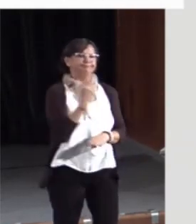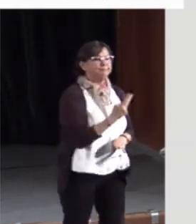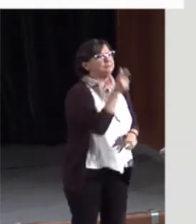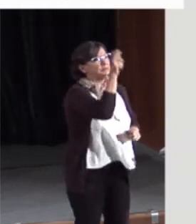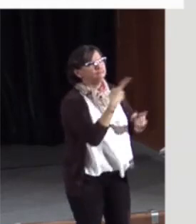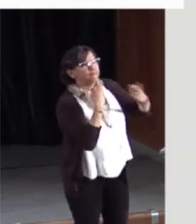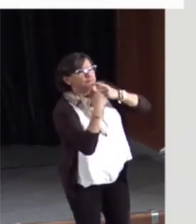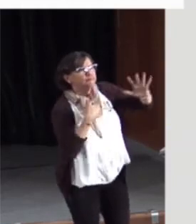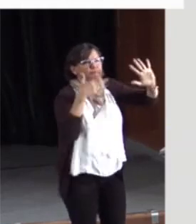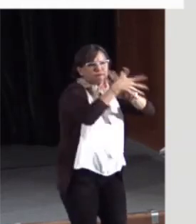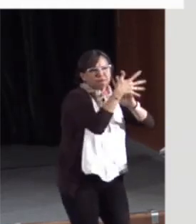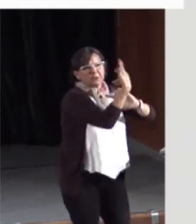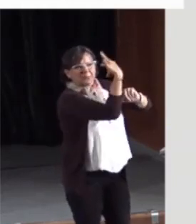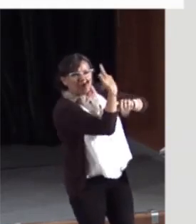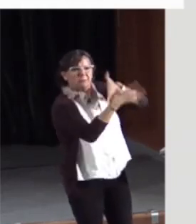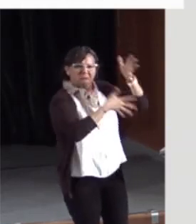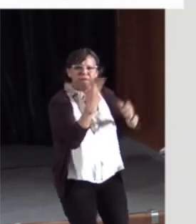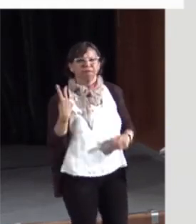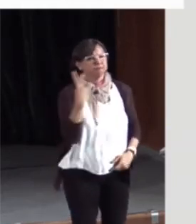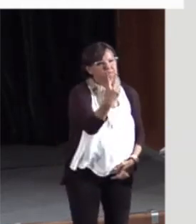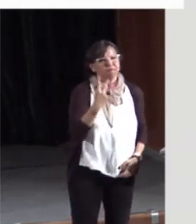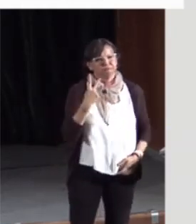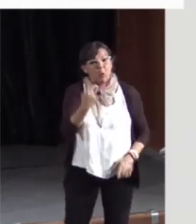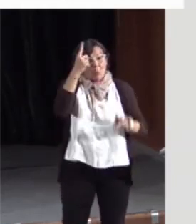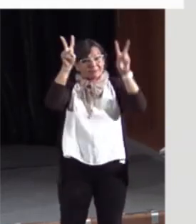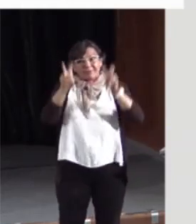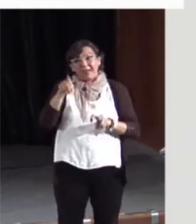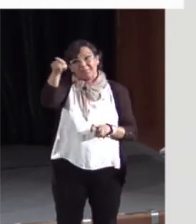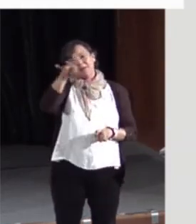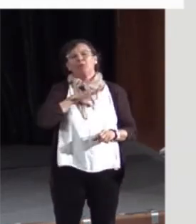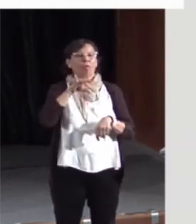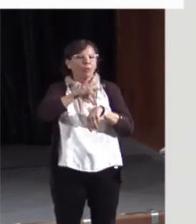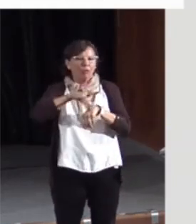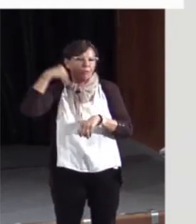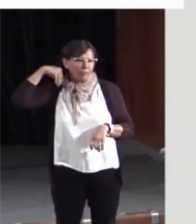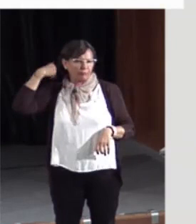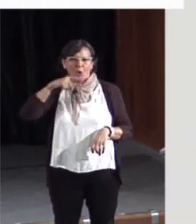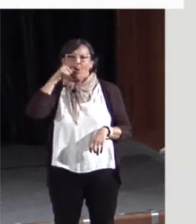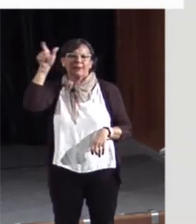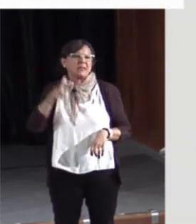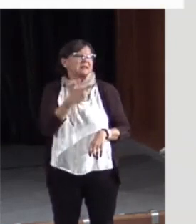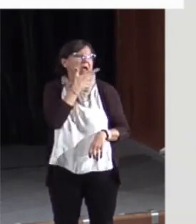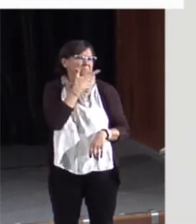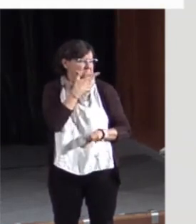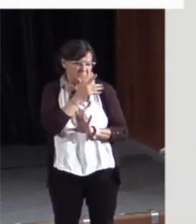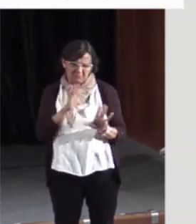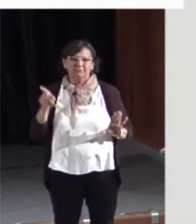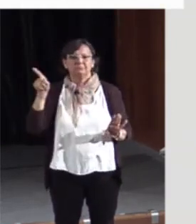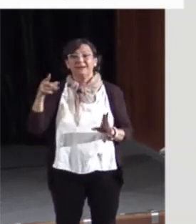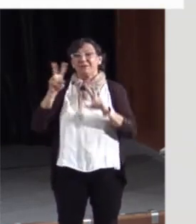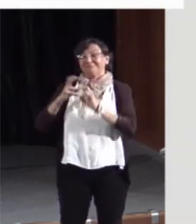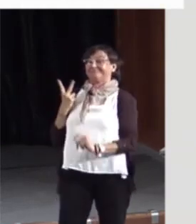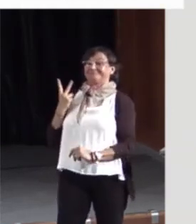Pompeu Fabra, y contaron con Santi y conmigo como informantes para grabarnos y demás. Bueno, pues